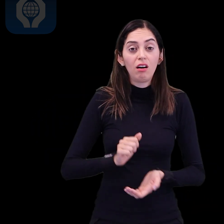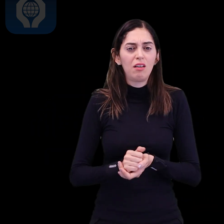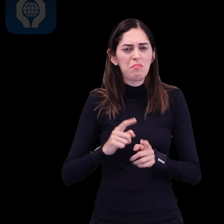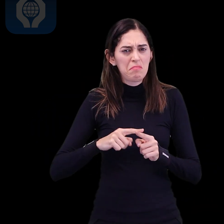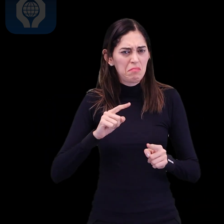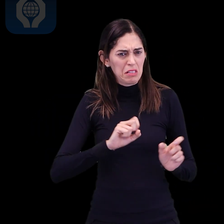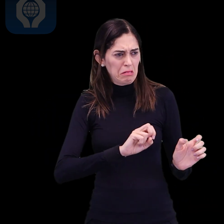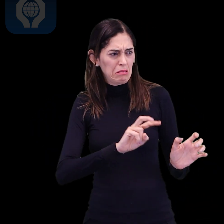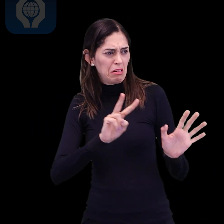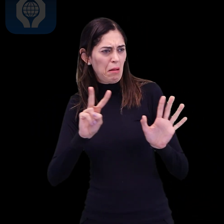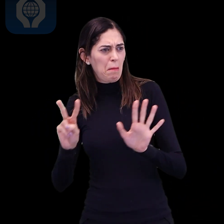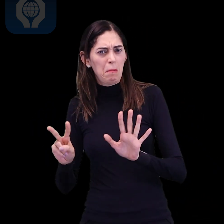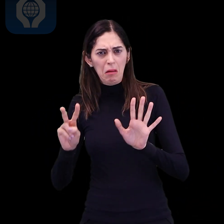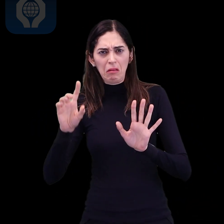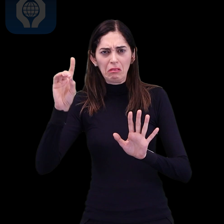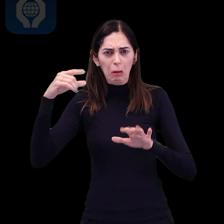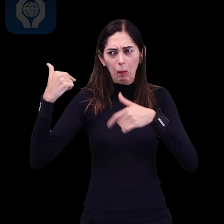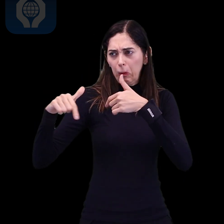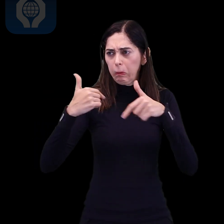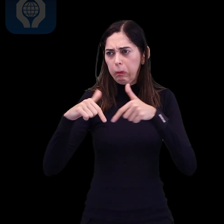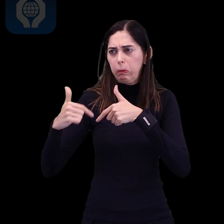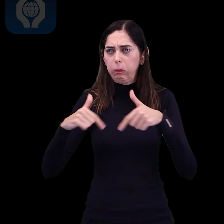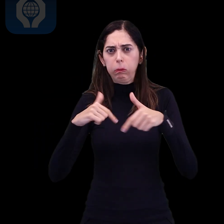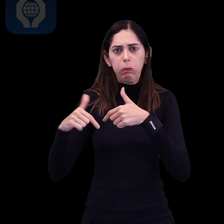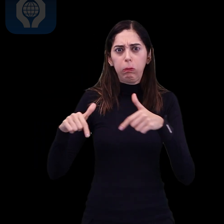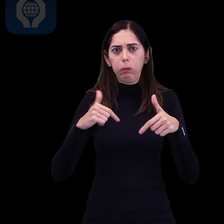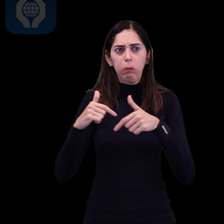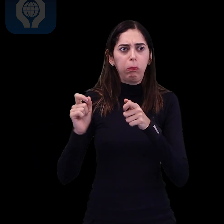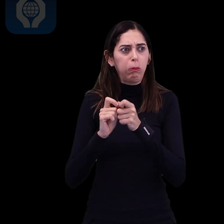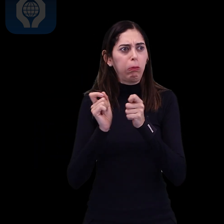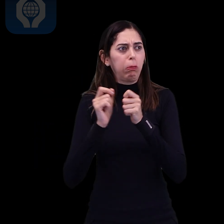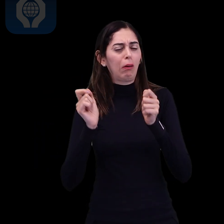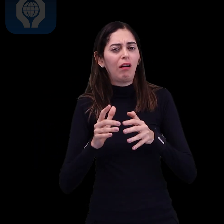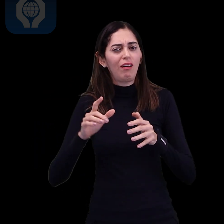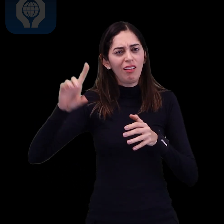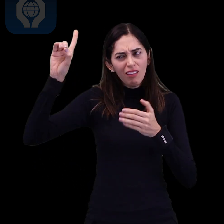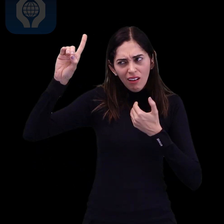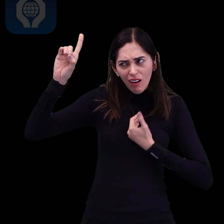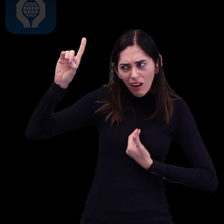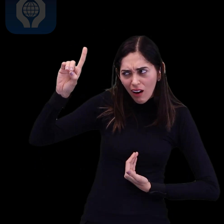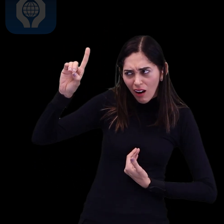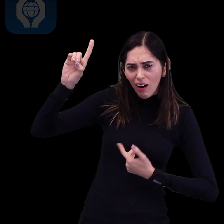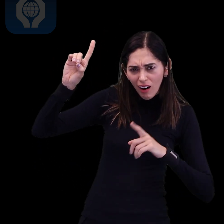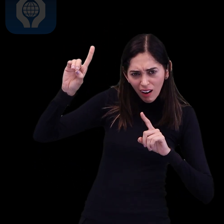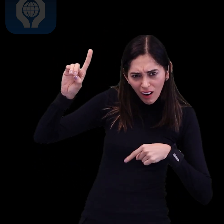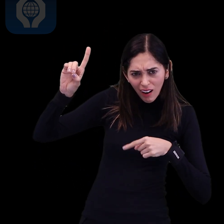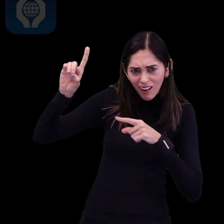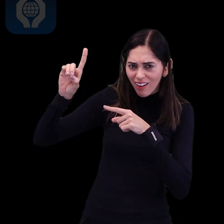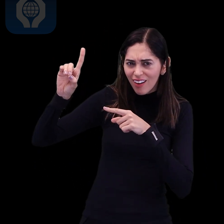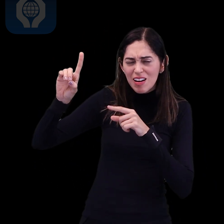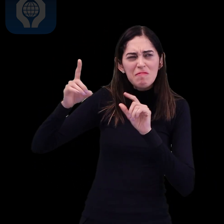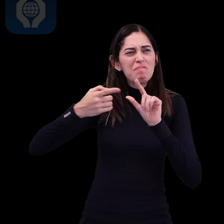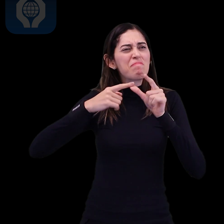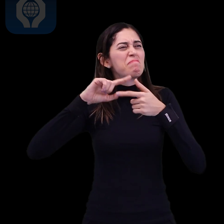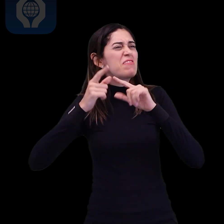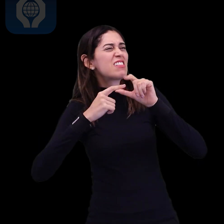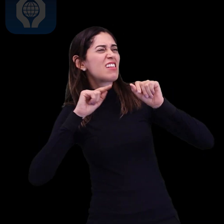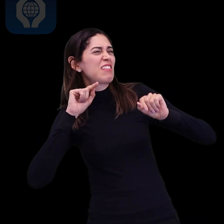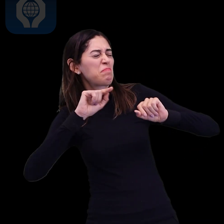Deus fez naquela semana. Vocês acham que Deus descansou porque ficou cansado? Ele fez milhões de estrelas,